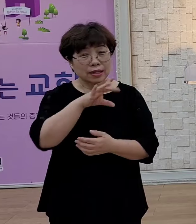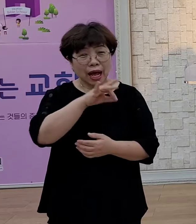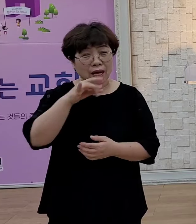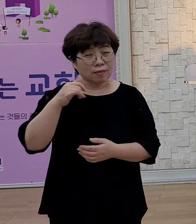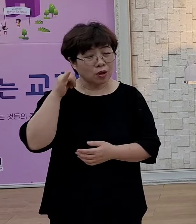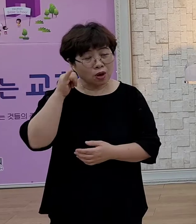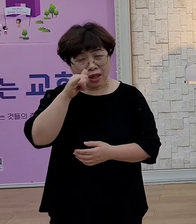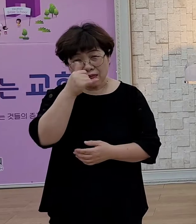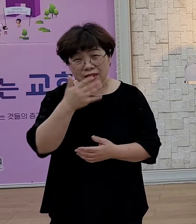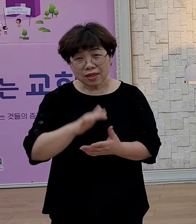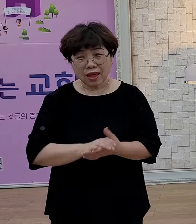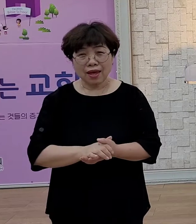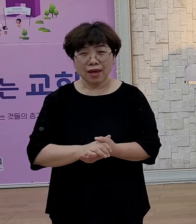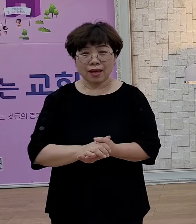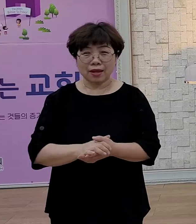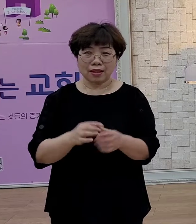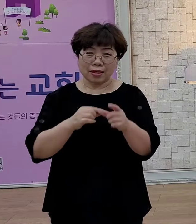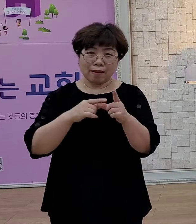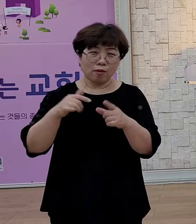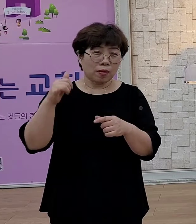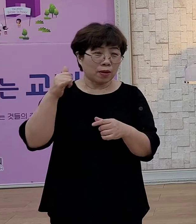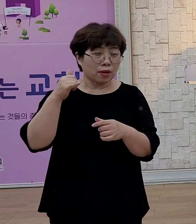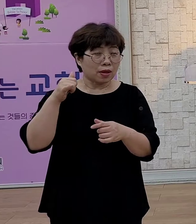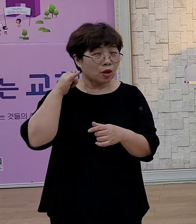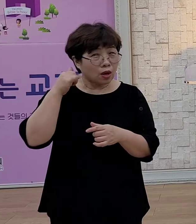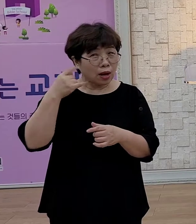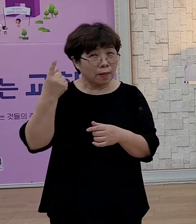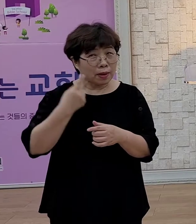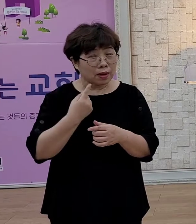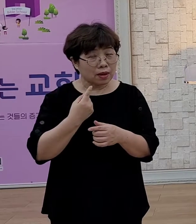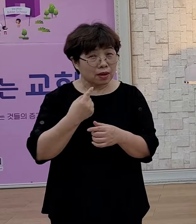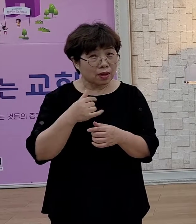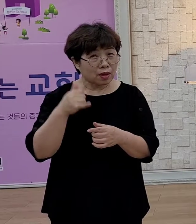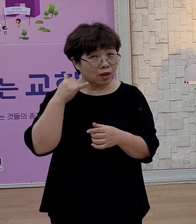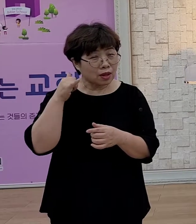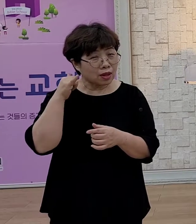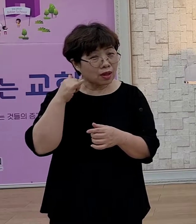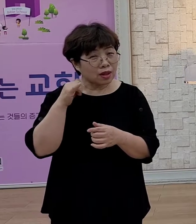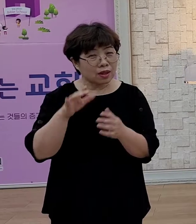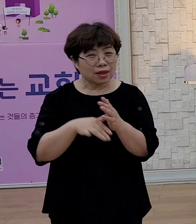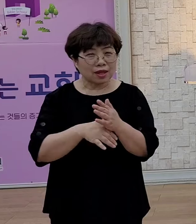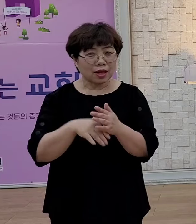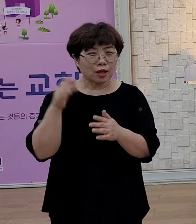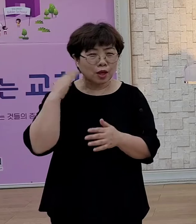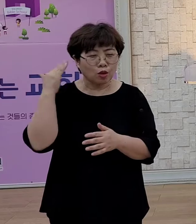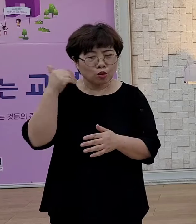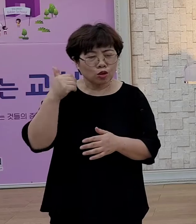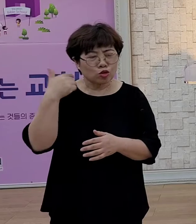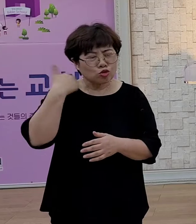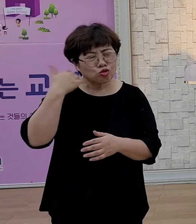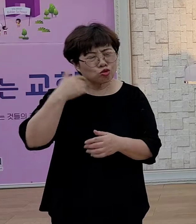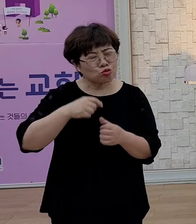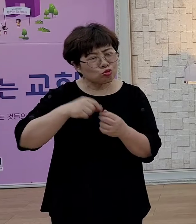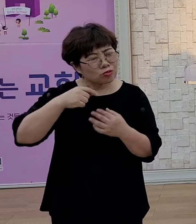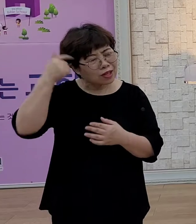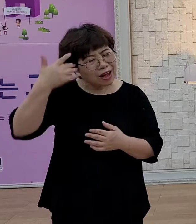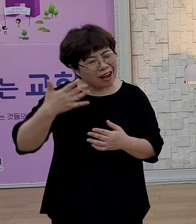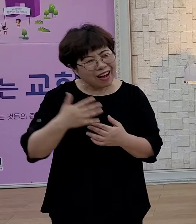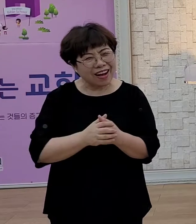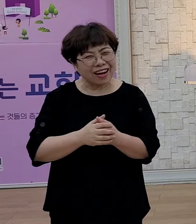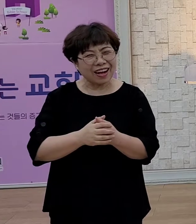옵니다. 대부분 받으면 이번에 대통령 선거 누구를 뽑으시랍니까? 뭐